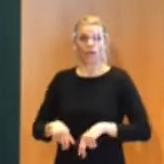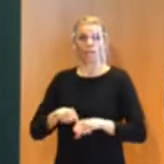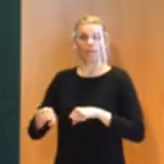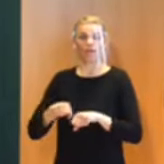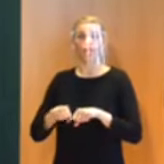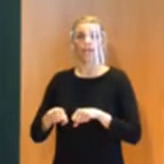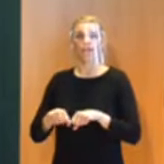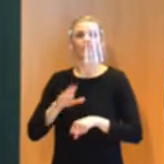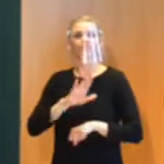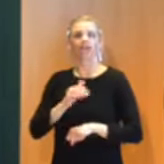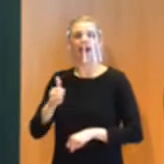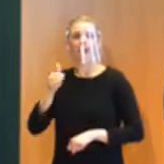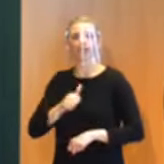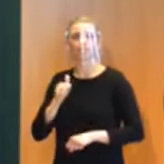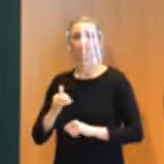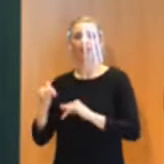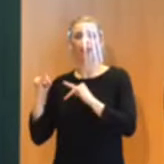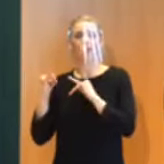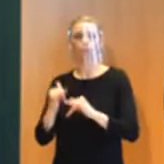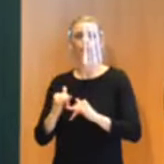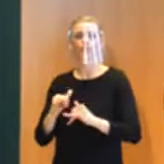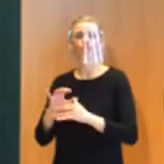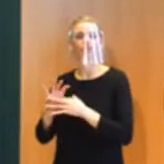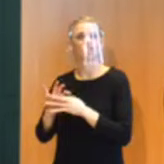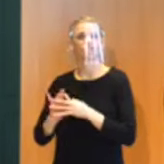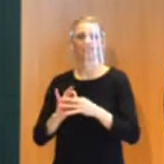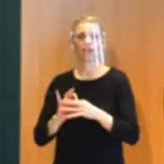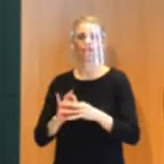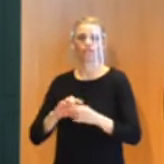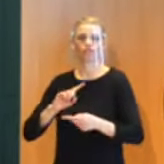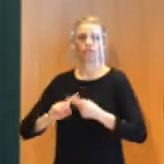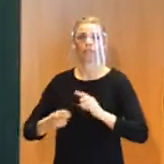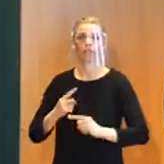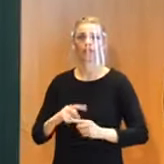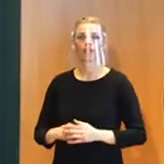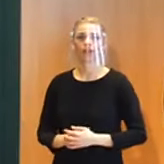agresívnou, útočnou, vzťahovačnou politikou